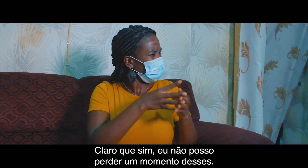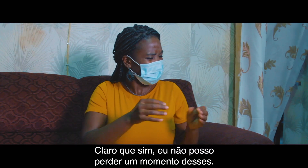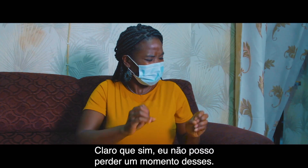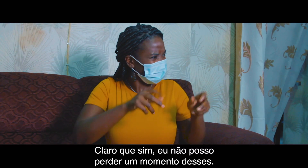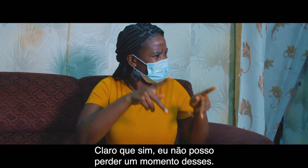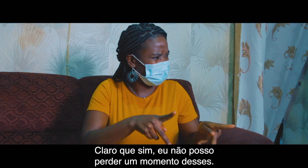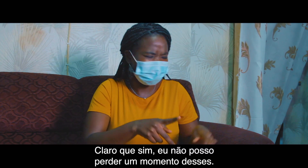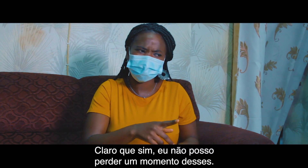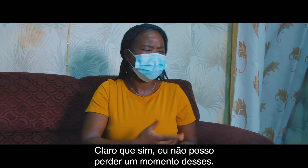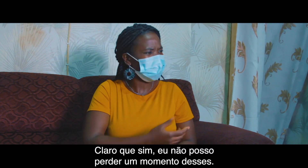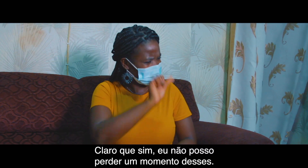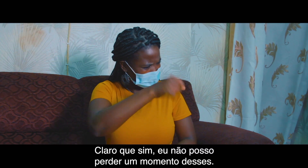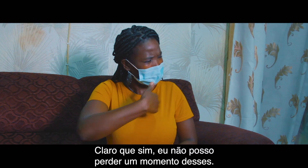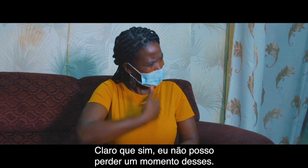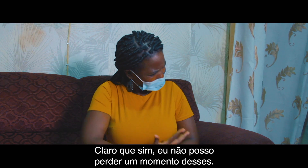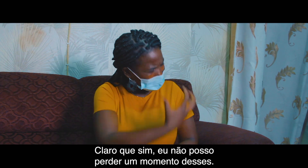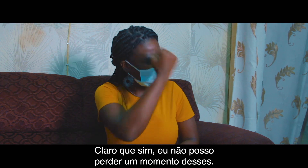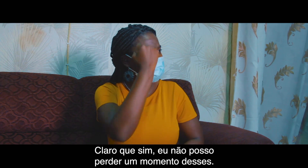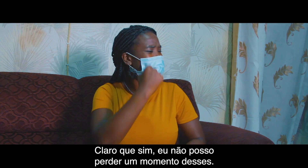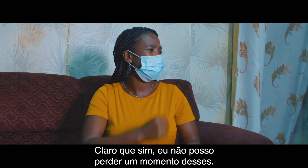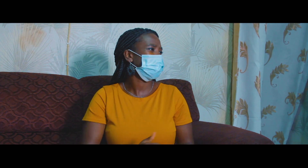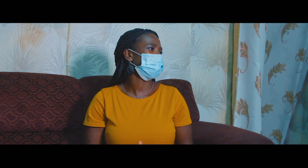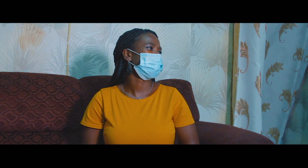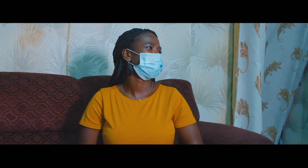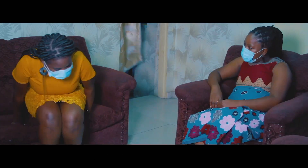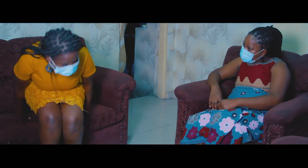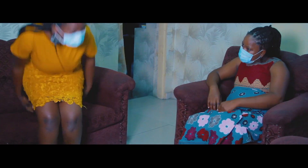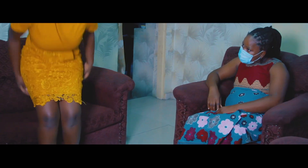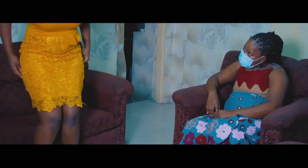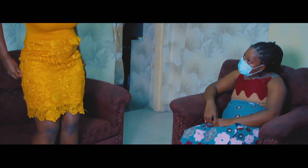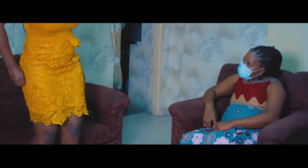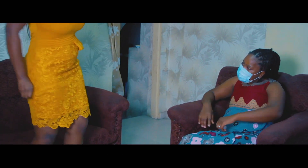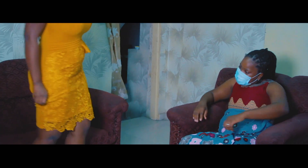Claro que sim. Eu não posso perder um momento desses.